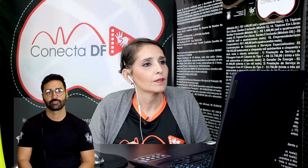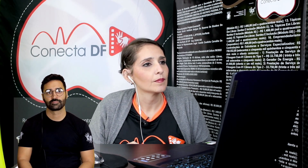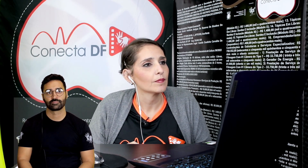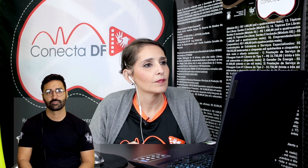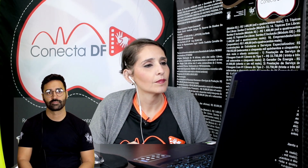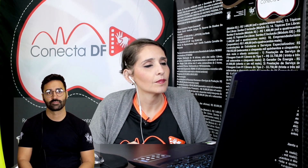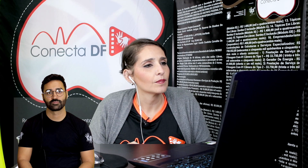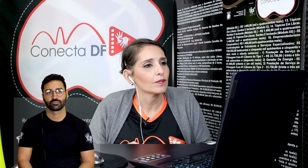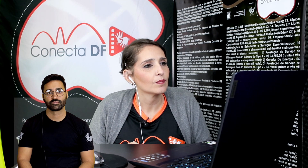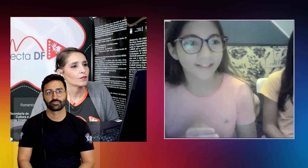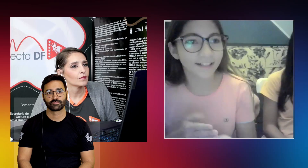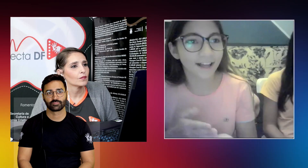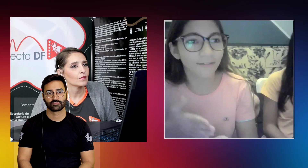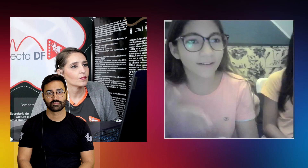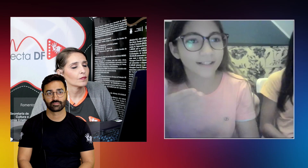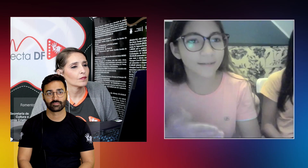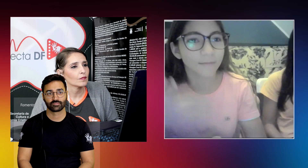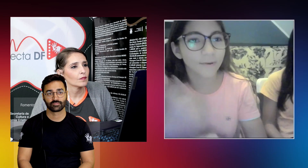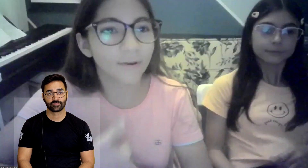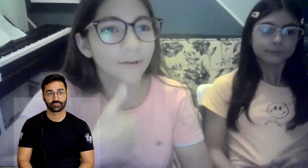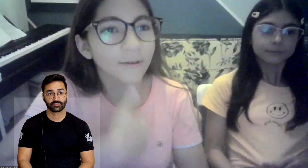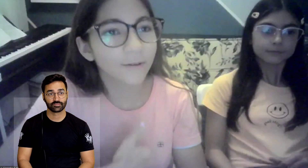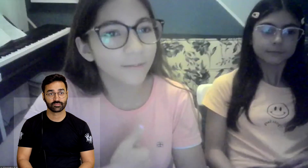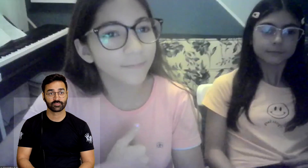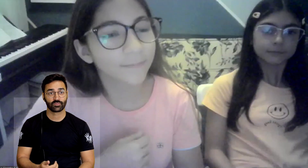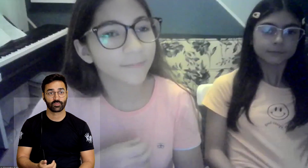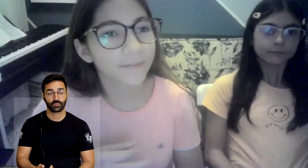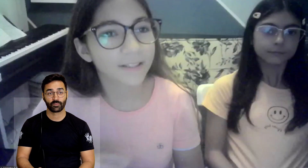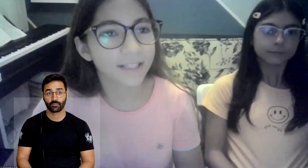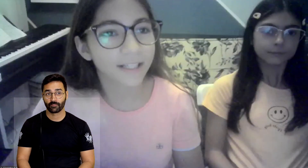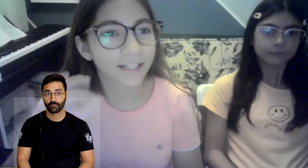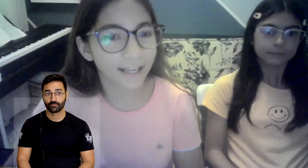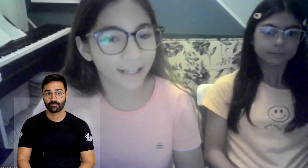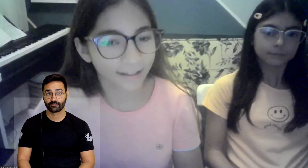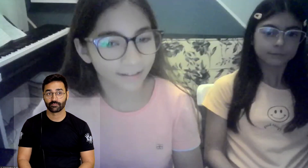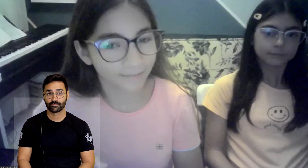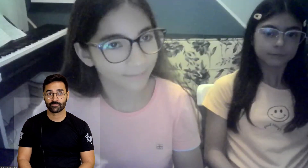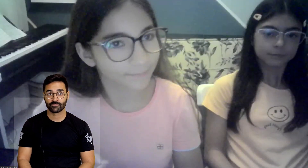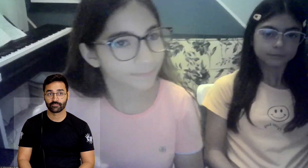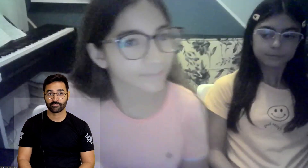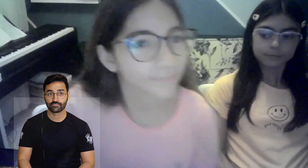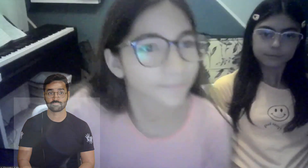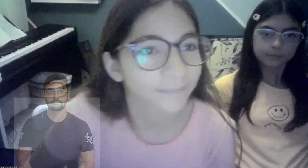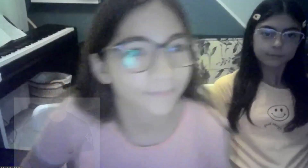Então, hoje eu vou ensinar a fazer bolo de caneca.